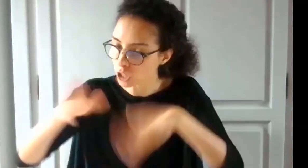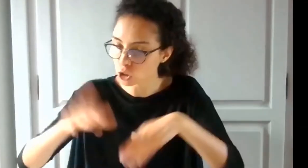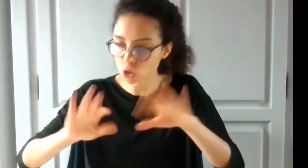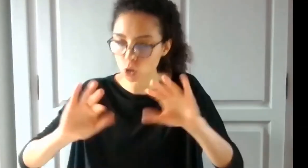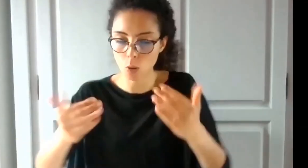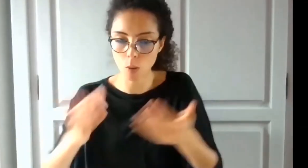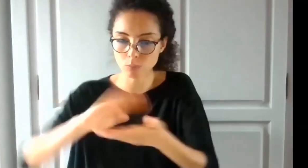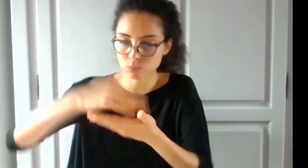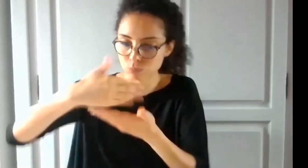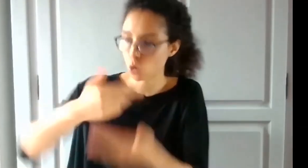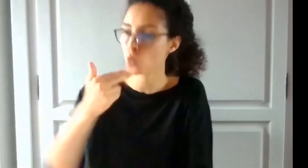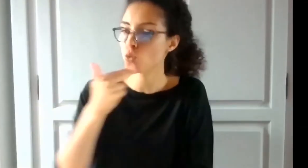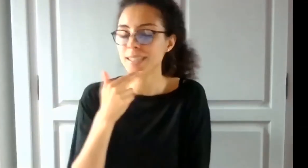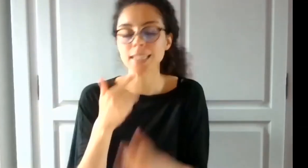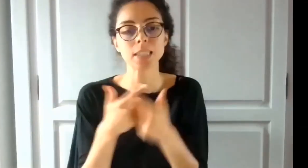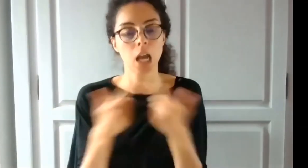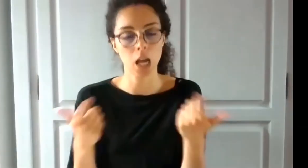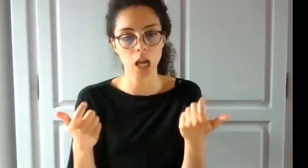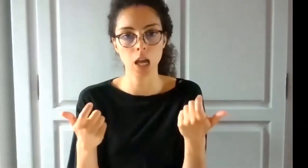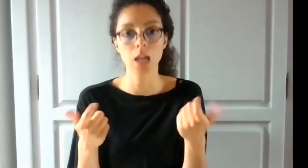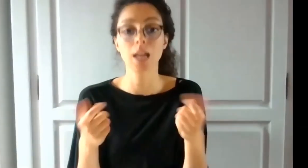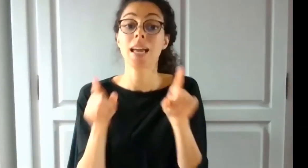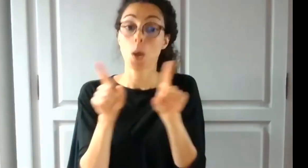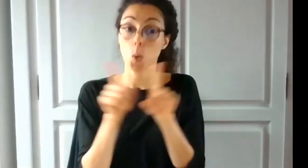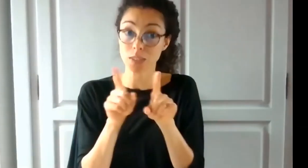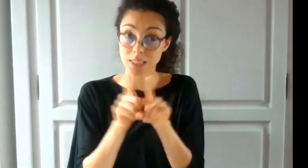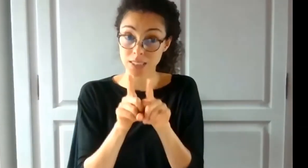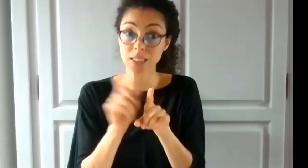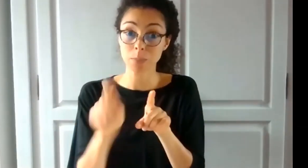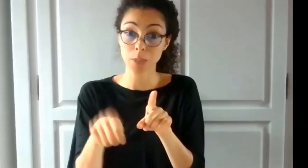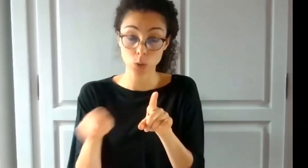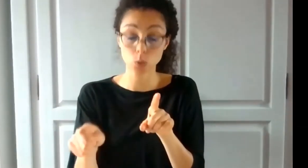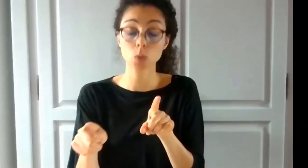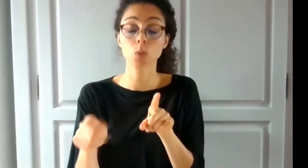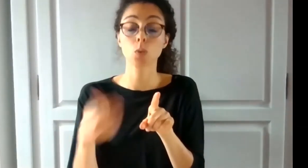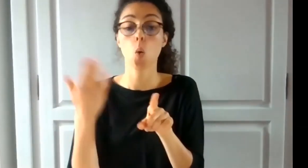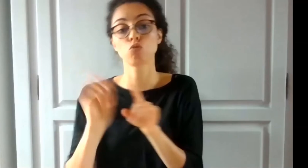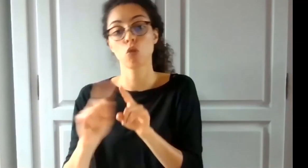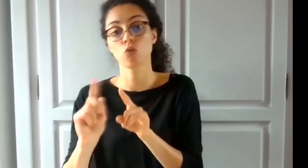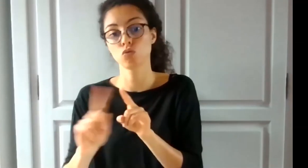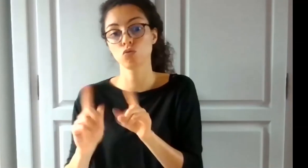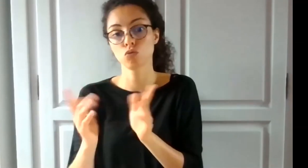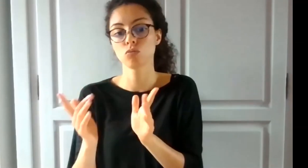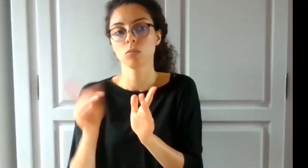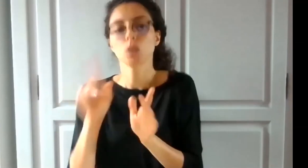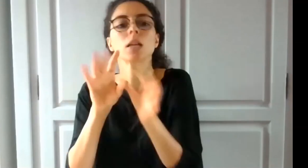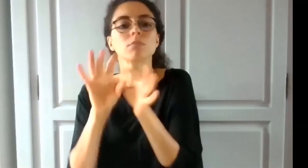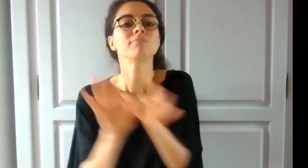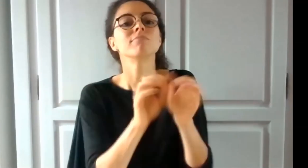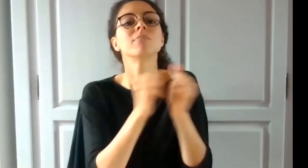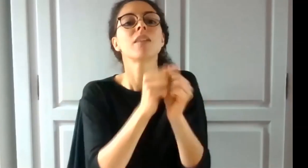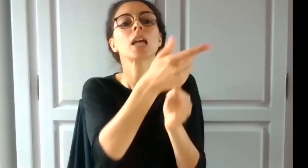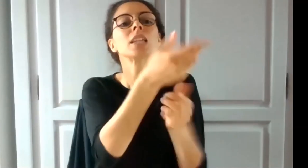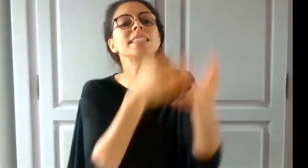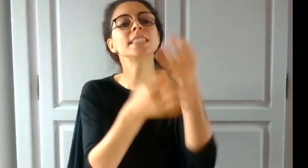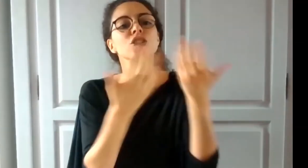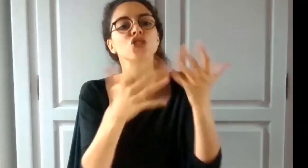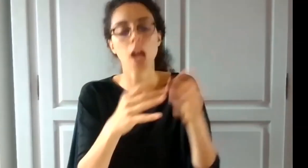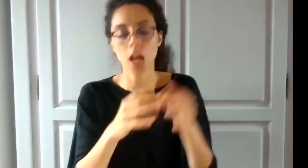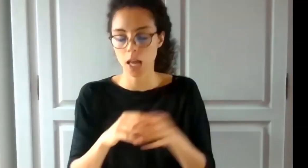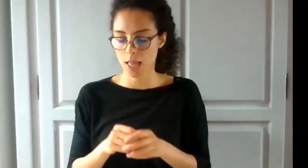de l'utiliser. Et puis surtout, un point qui remontait aussi assez fortement et qui va dans le sens de ce que vous avez dit, c'est